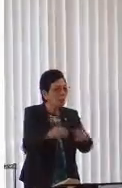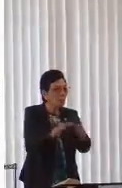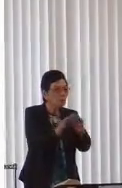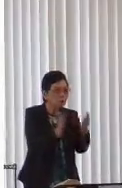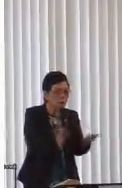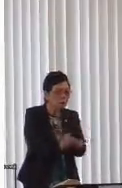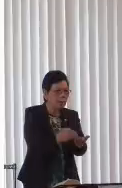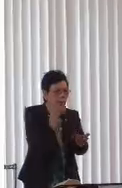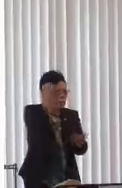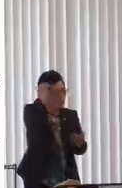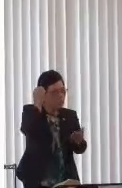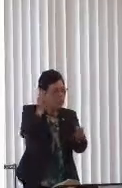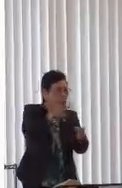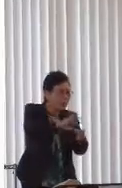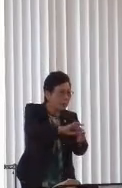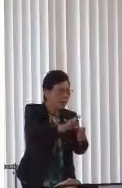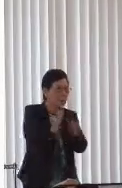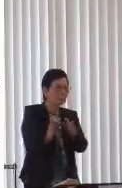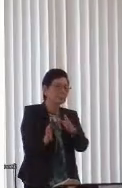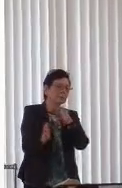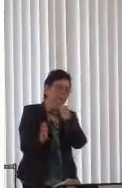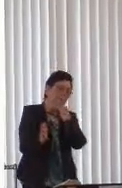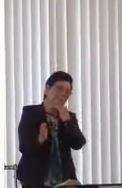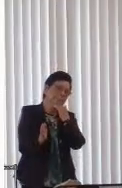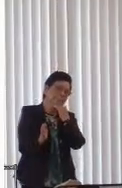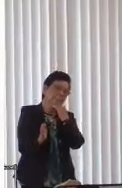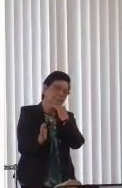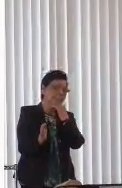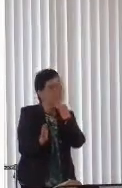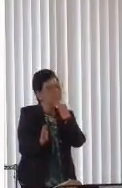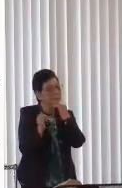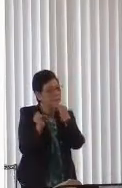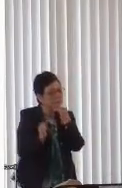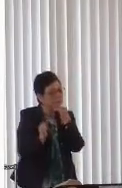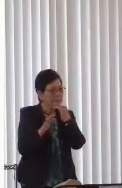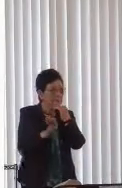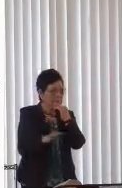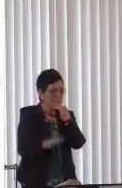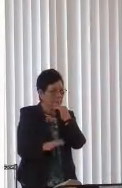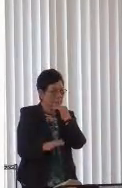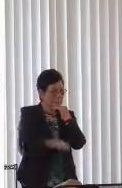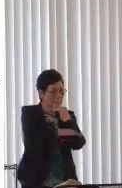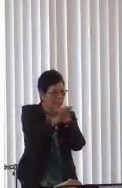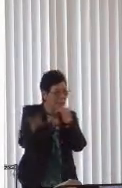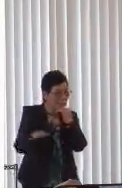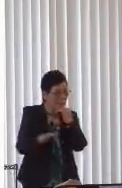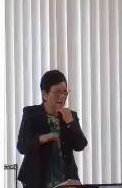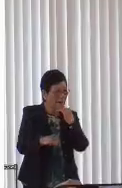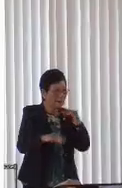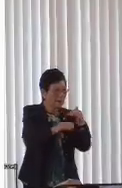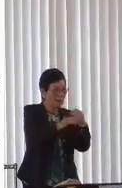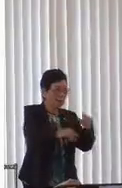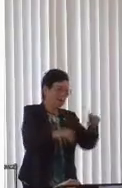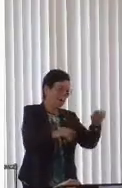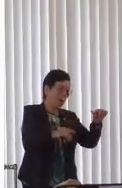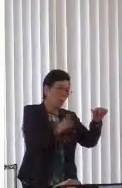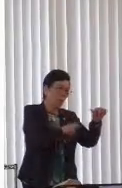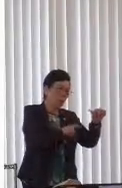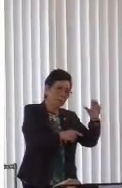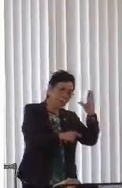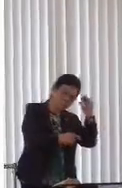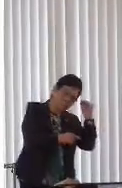ていた。ところが花婿の来るのが遅れたので、皆眠気がさして眠り込んでしまった